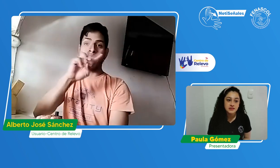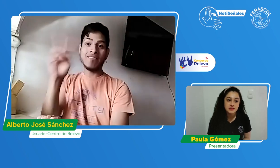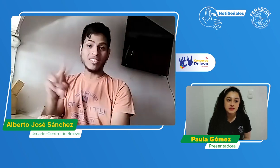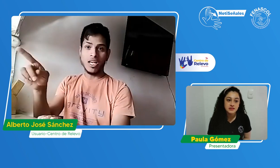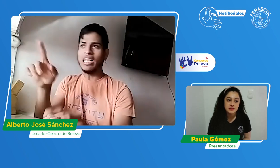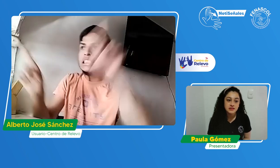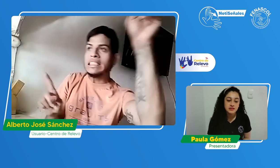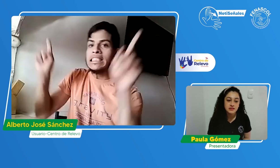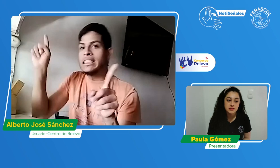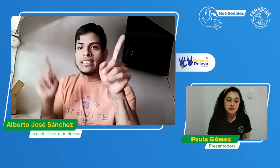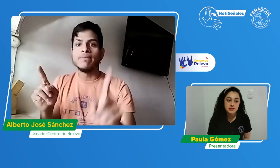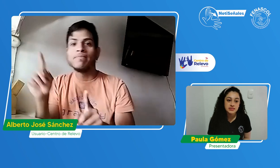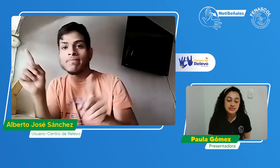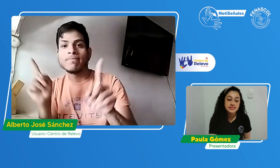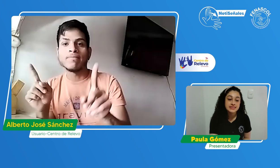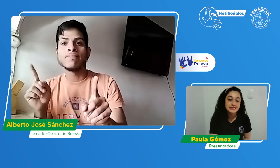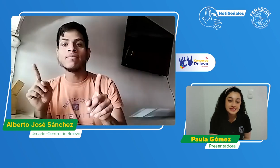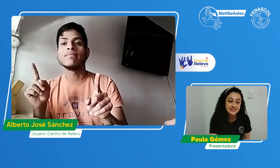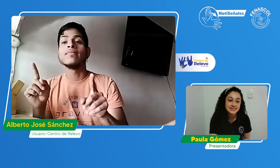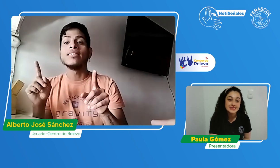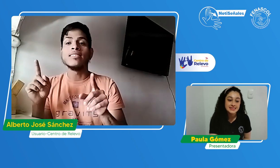se puede usar en diversos contextos